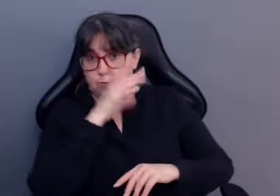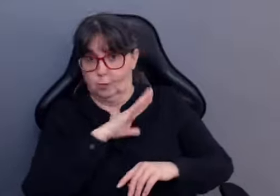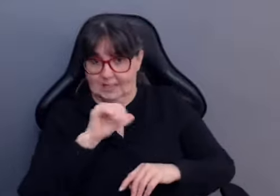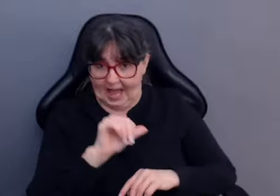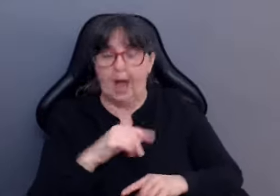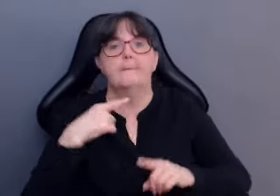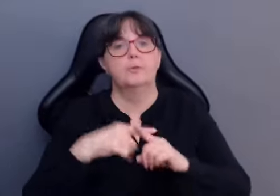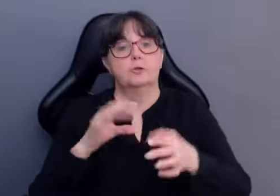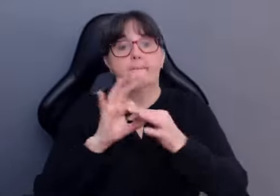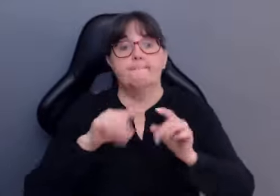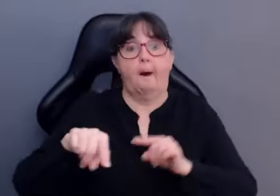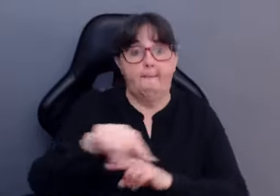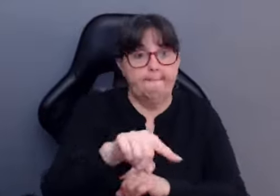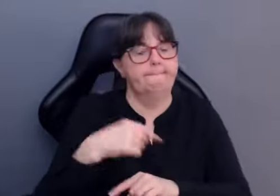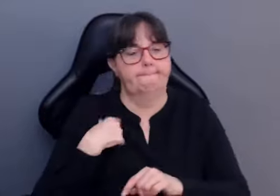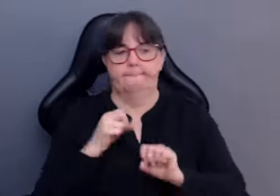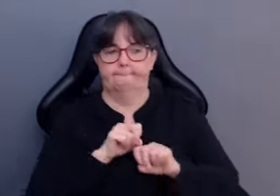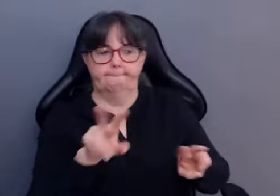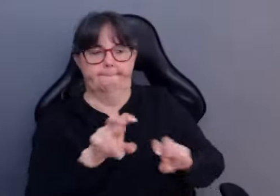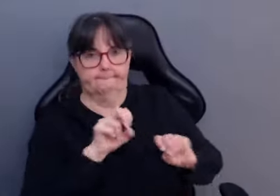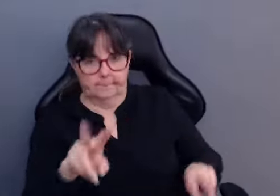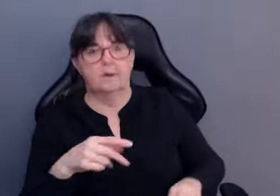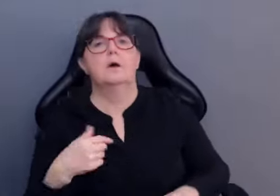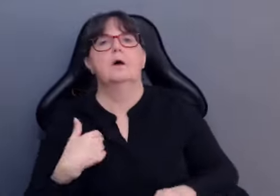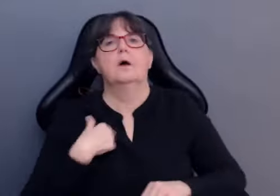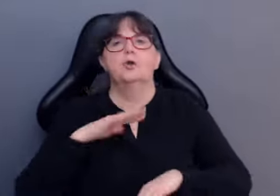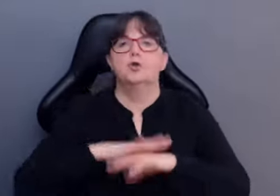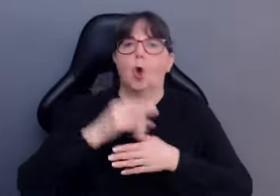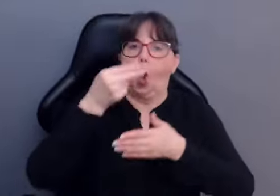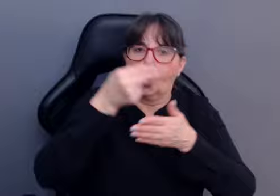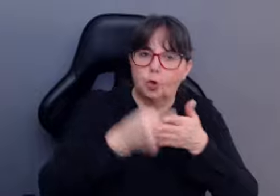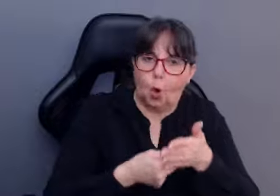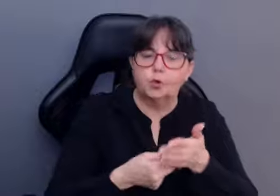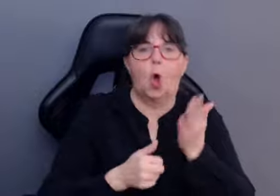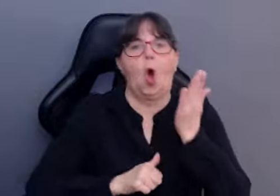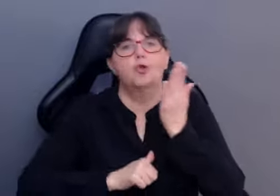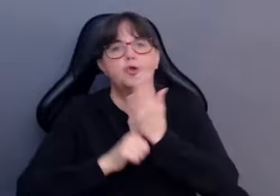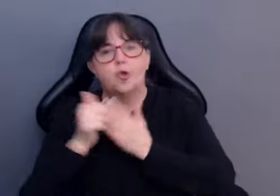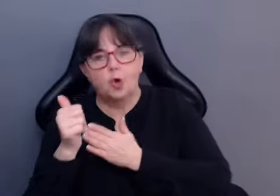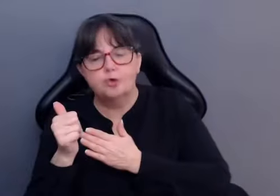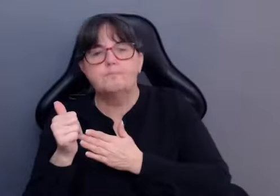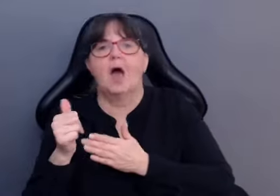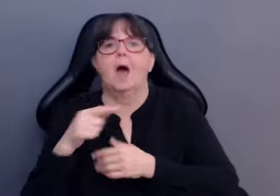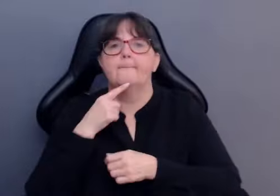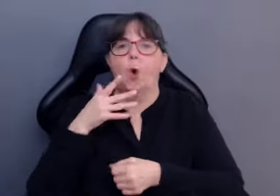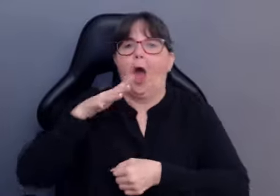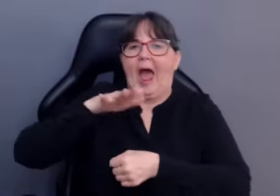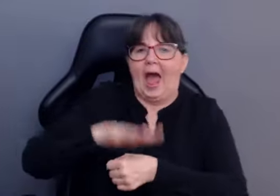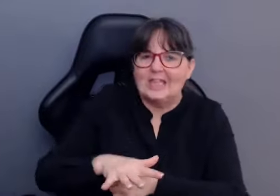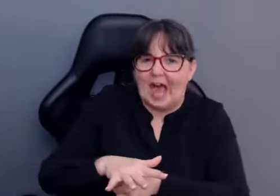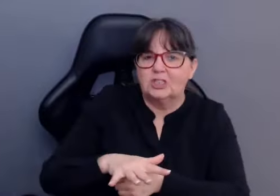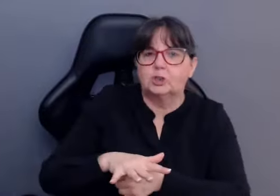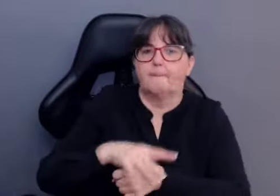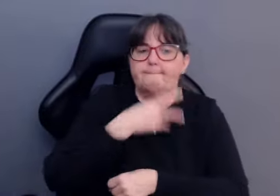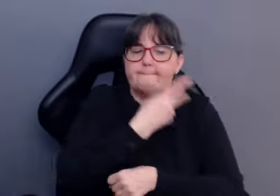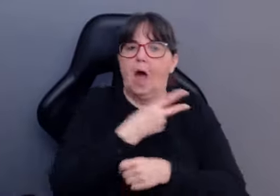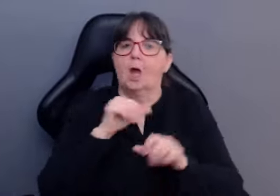aux membres. Il signe les contrats et les documents pour les engagements de l'organisme avec le